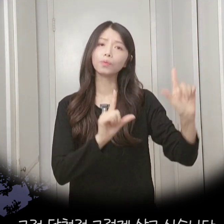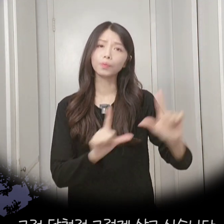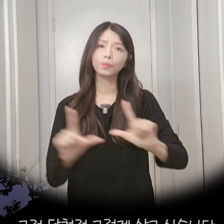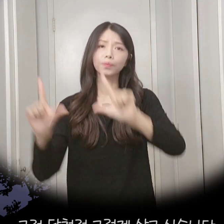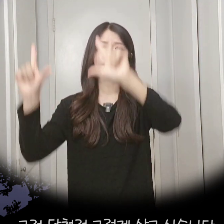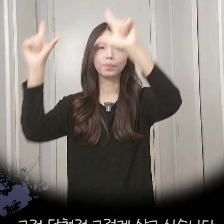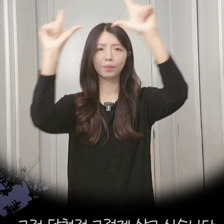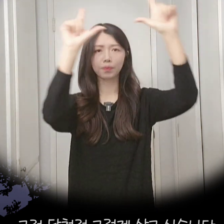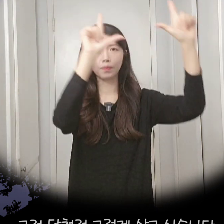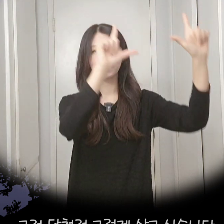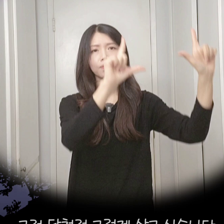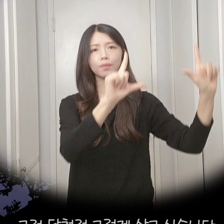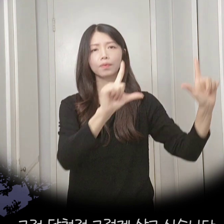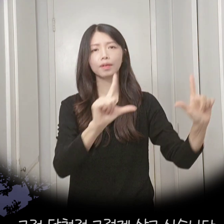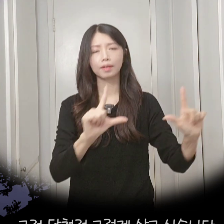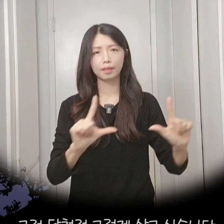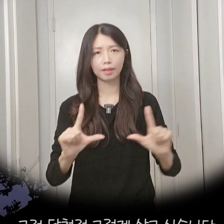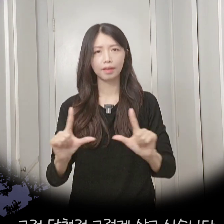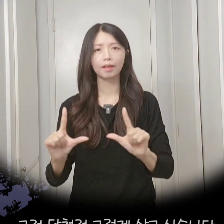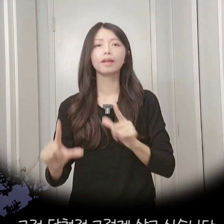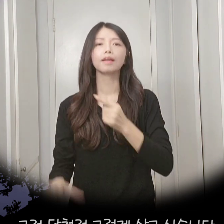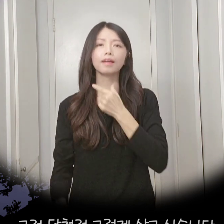살고